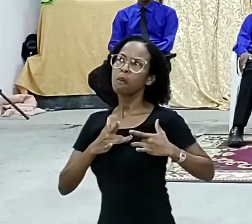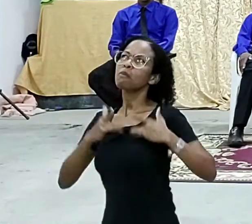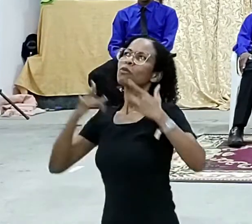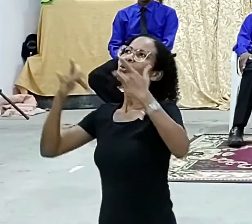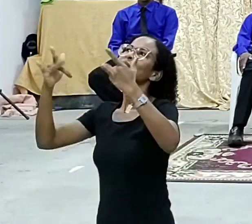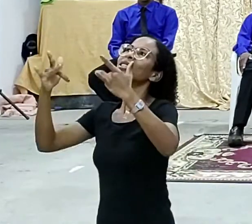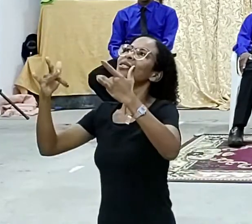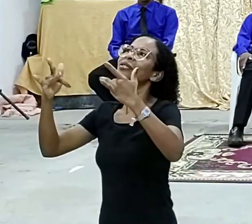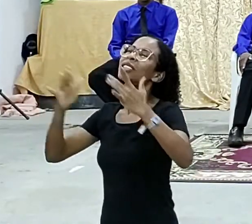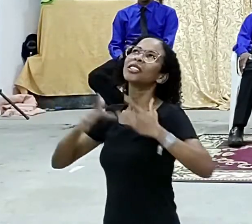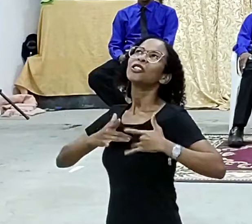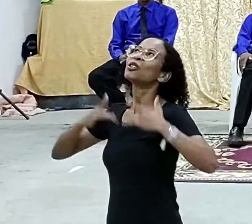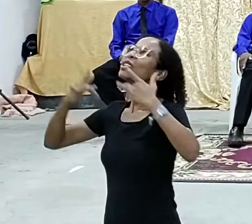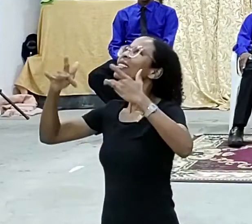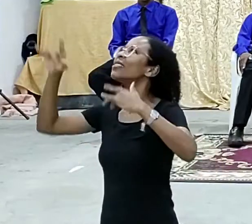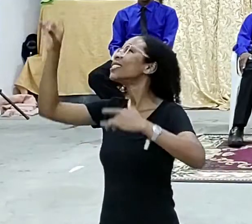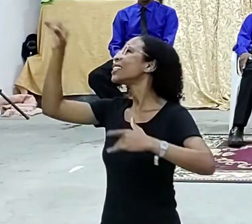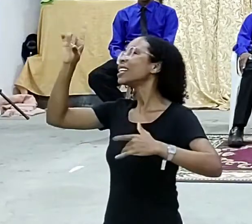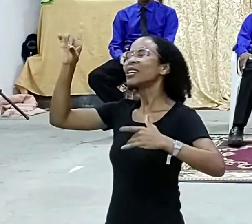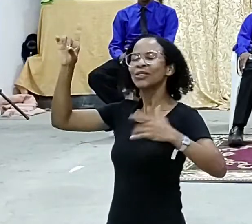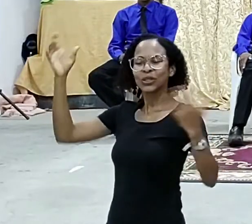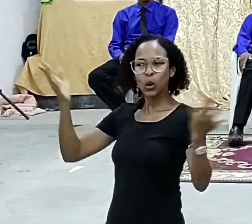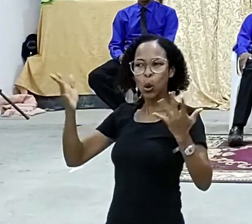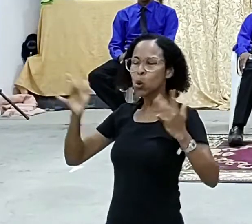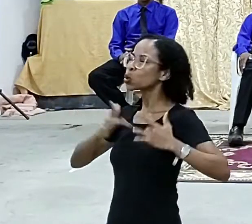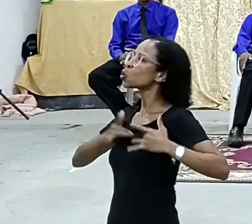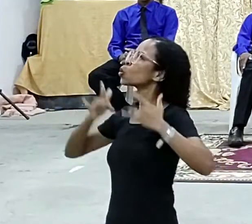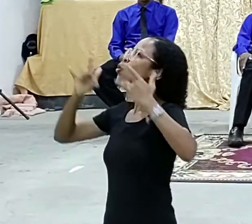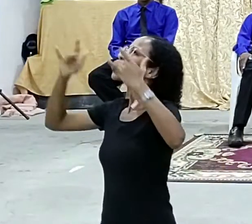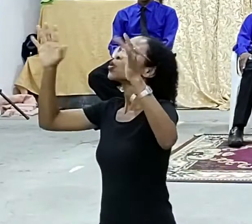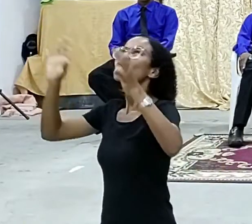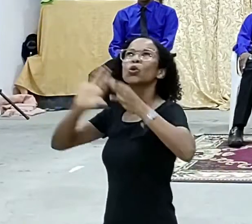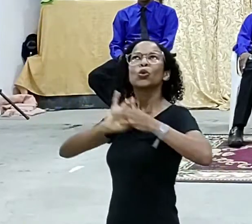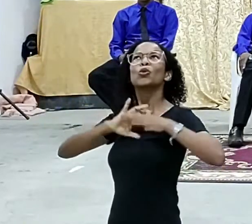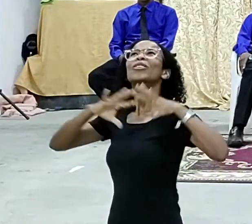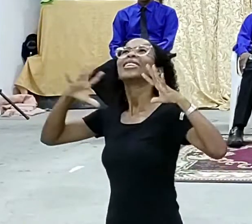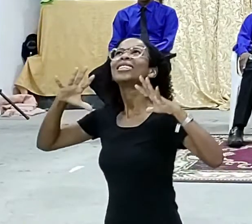ele teve, Deus ele honrou. Ele também